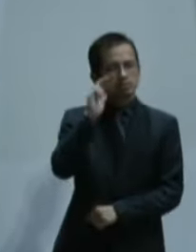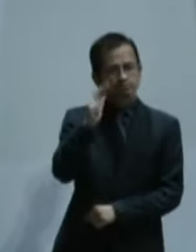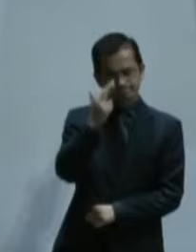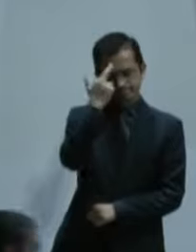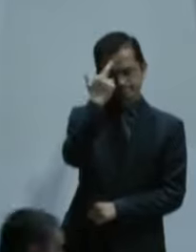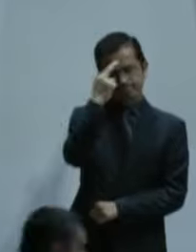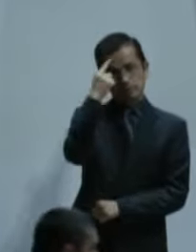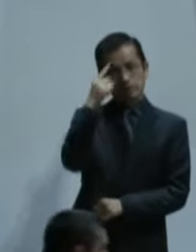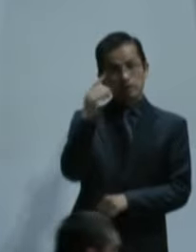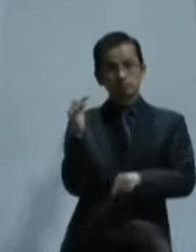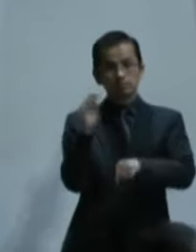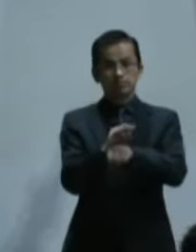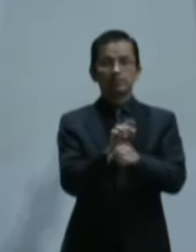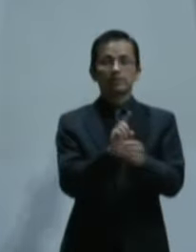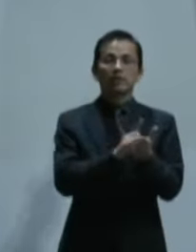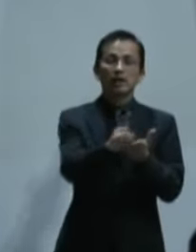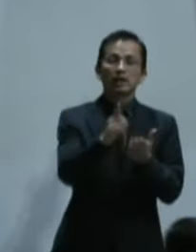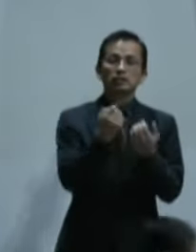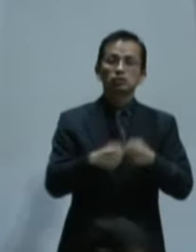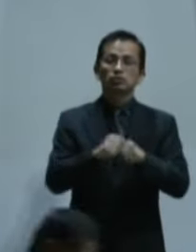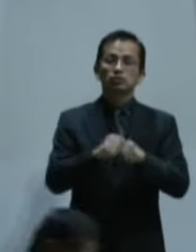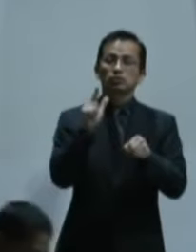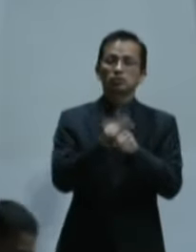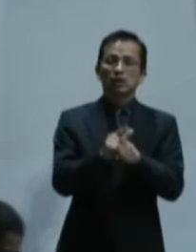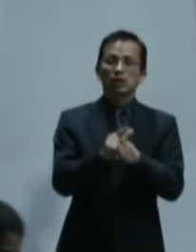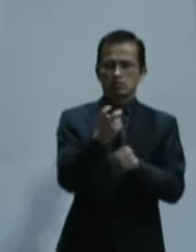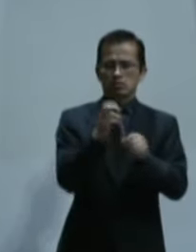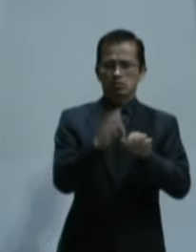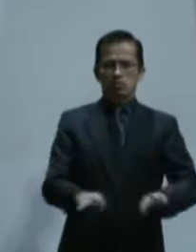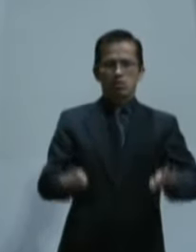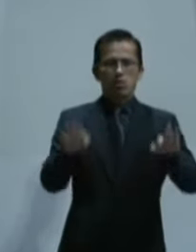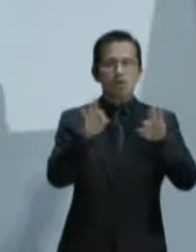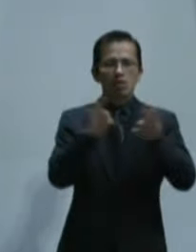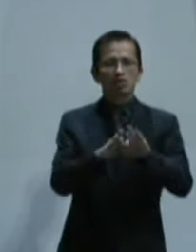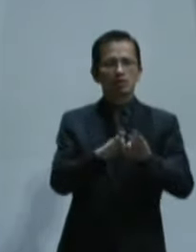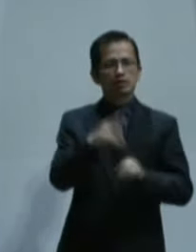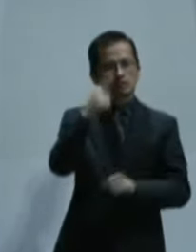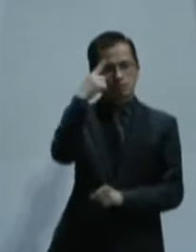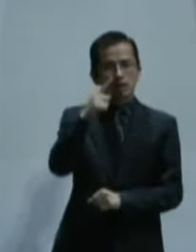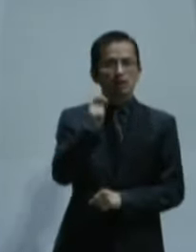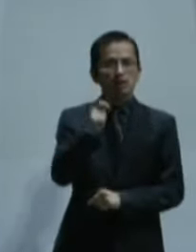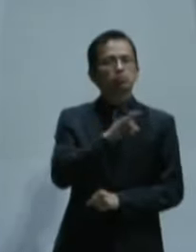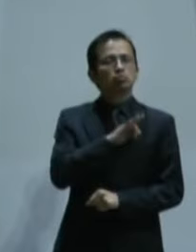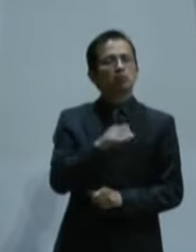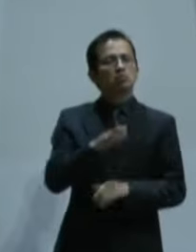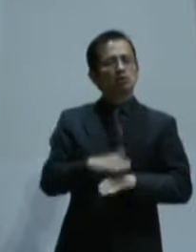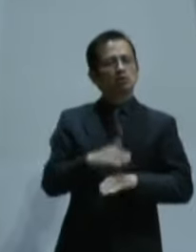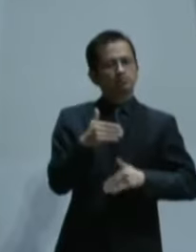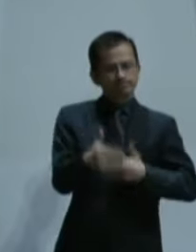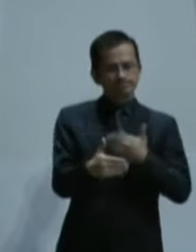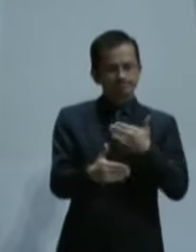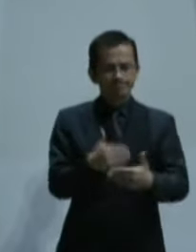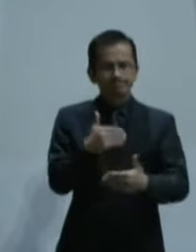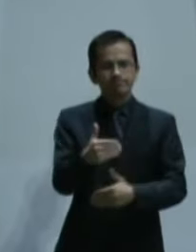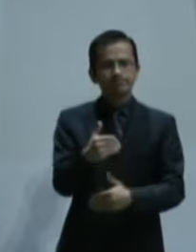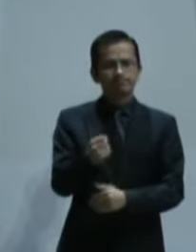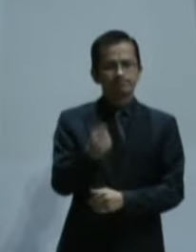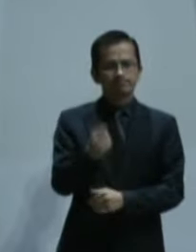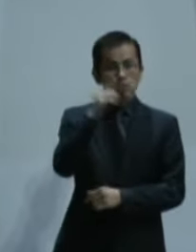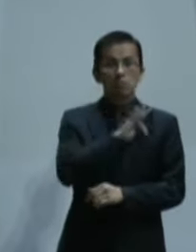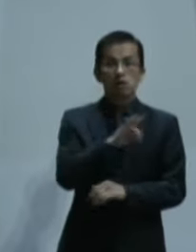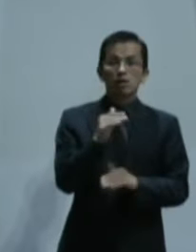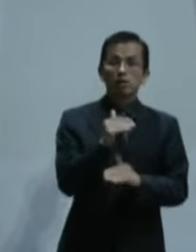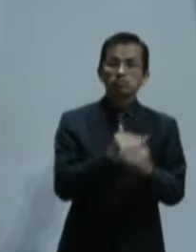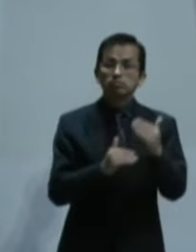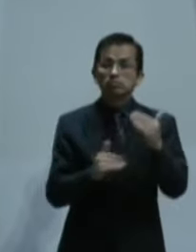nuestros derechos sociales lo que ha sido de Gran importancia para dar pasos firmes en la superación de